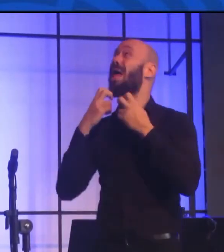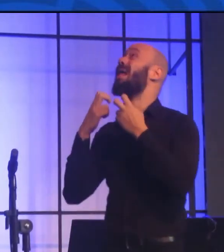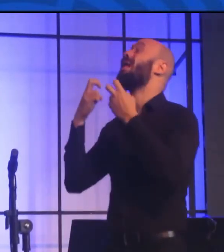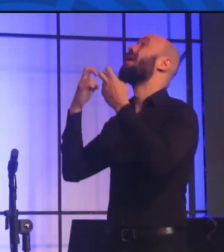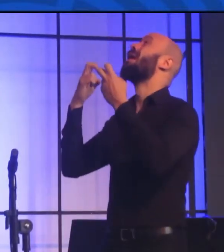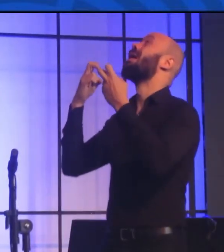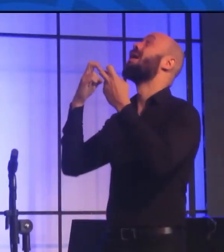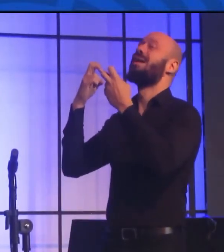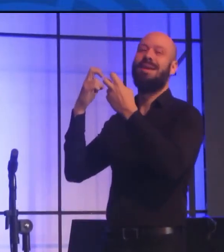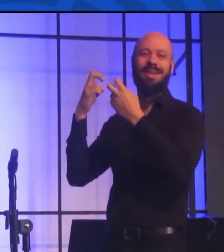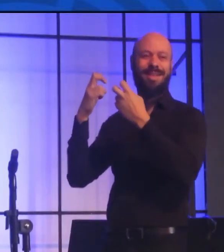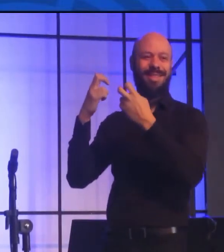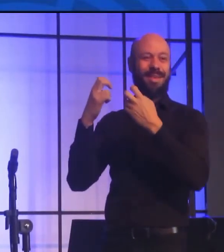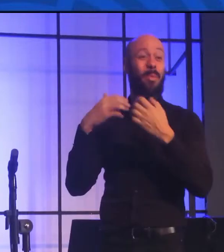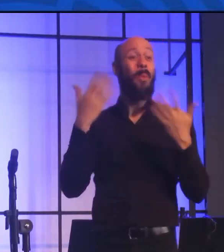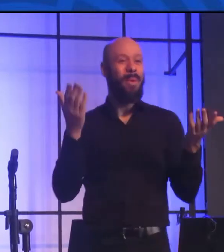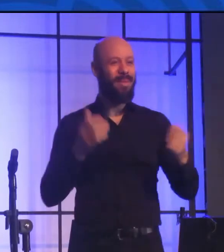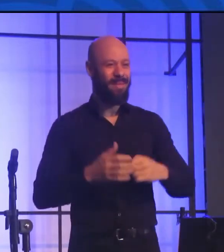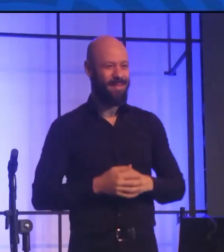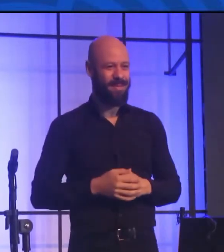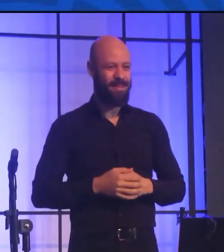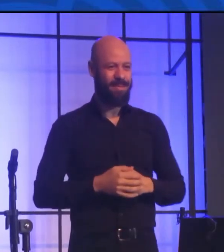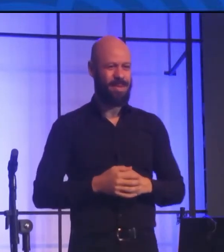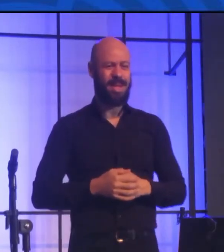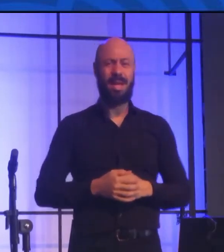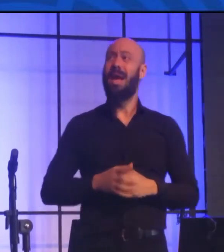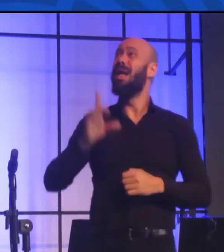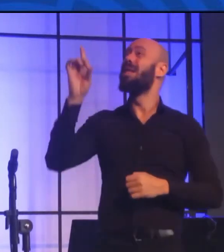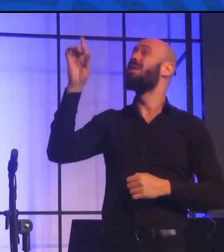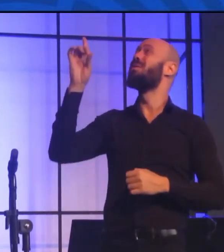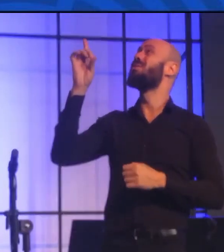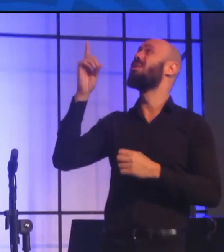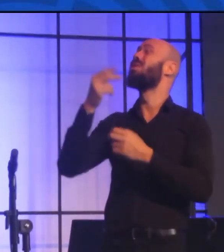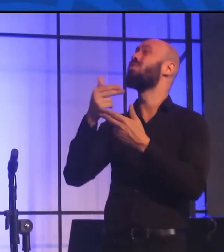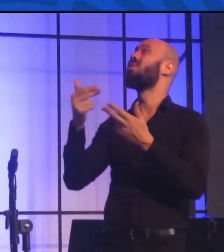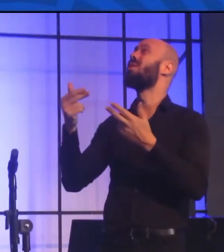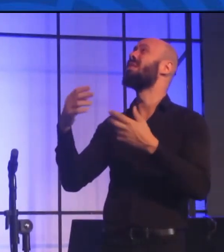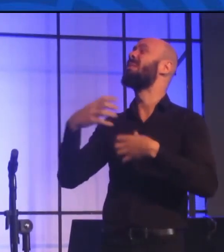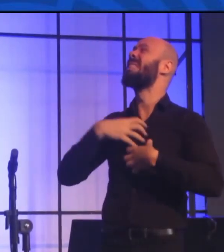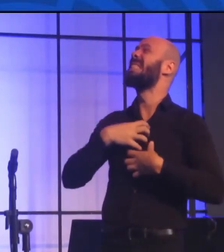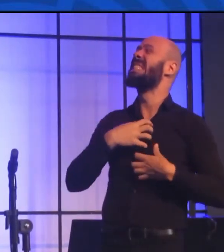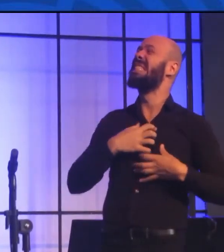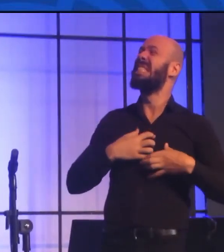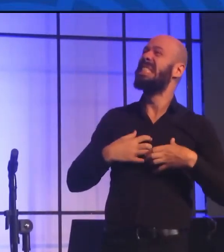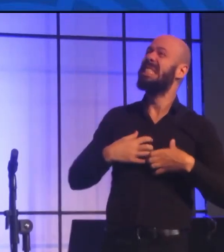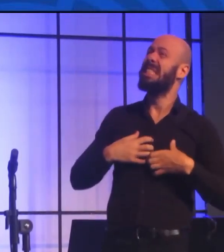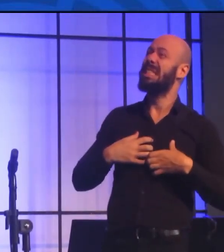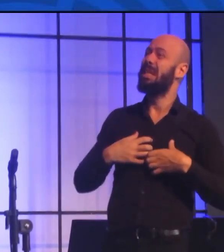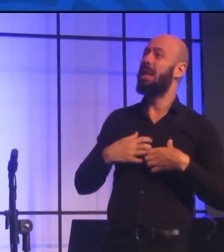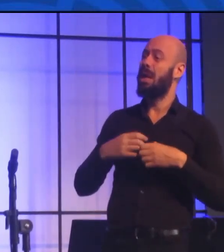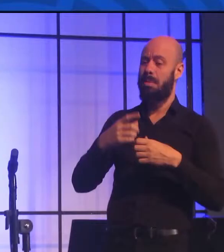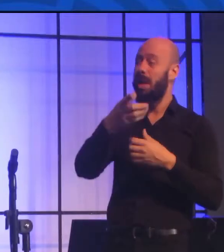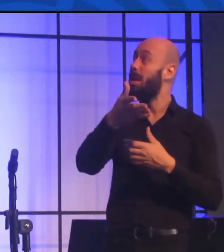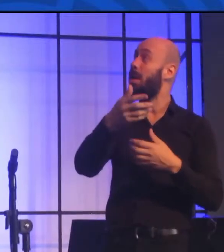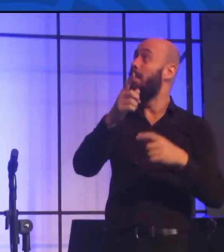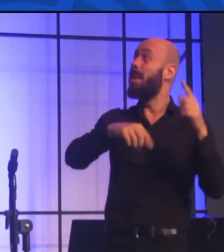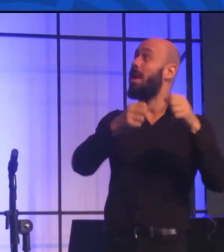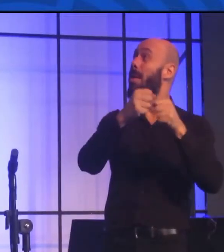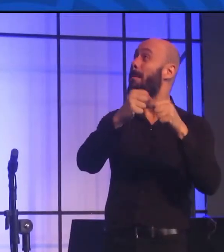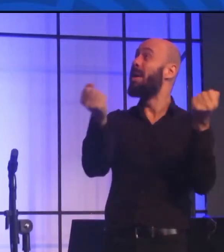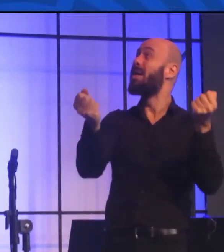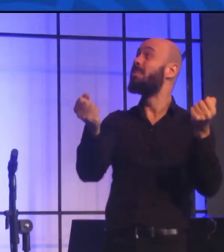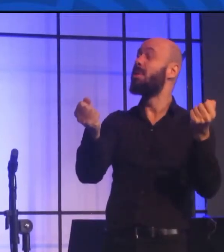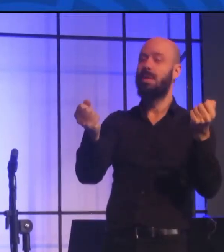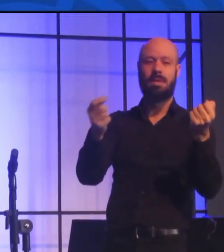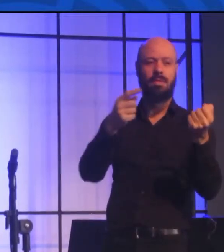com quem você fala primeiro? Quando algo se perde, quando algo se quebra, com quem,